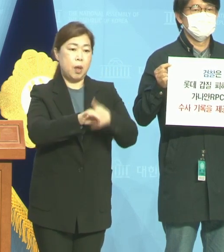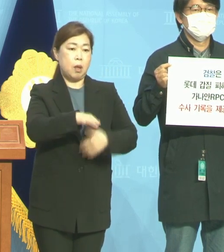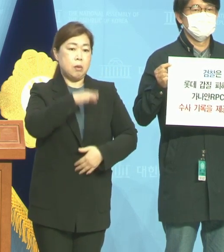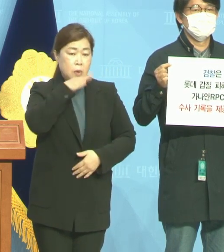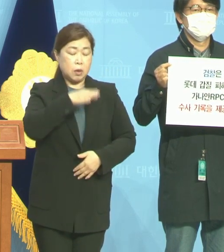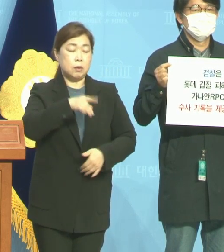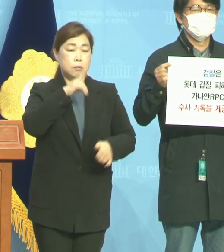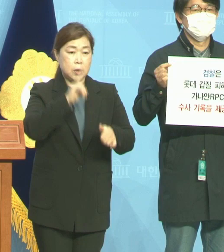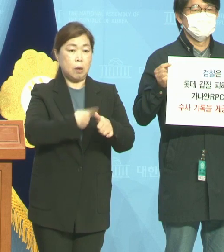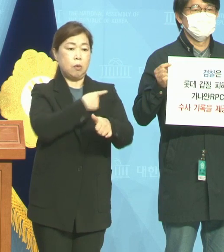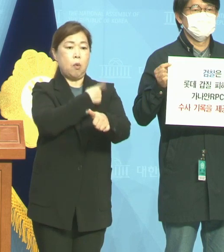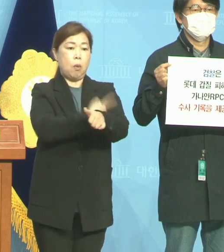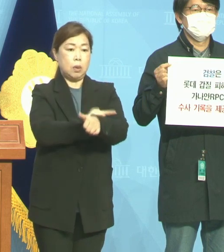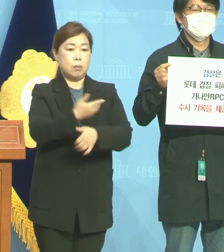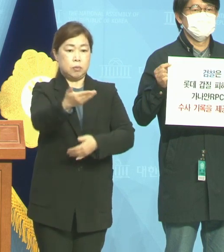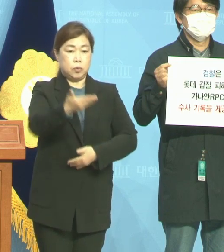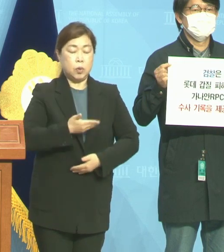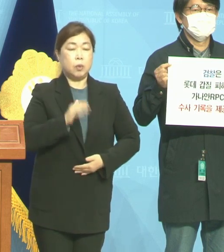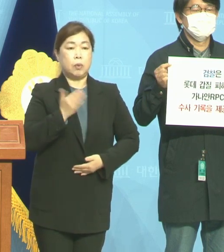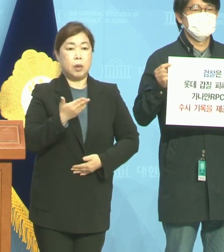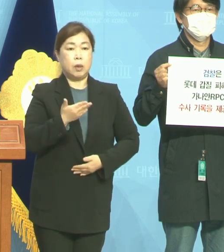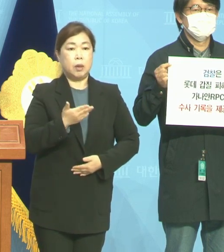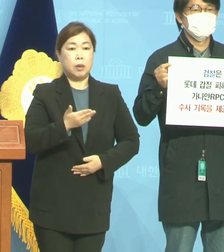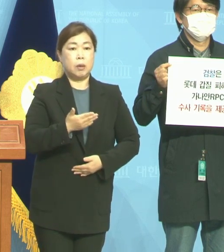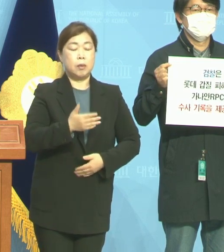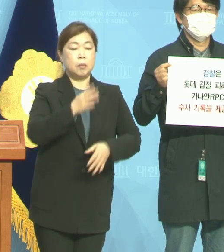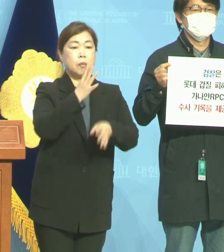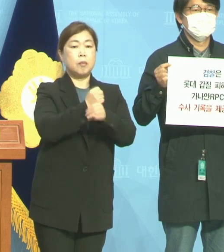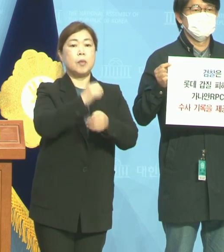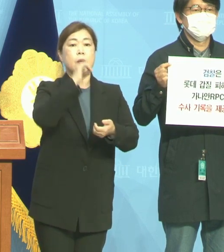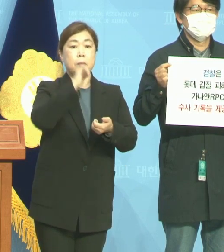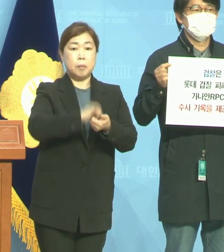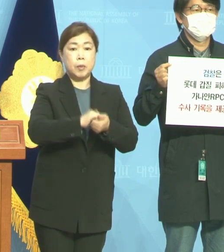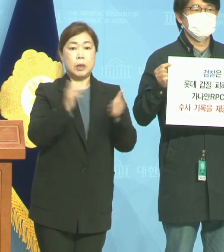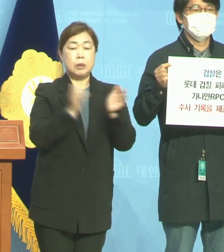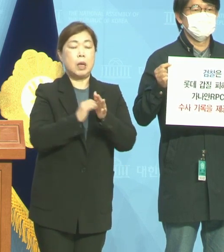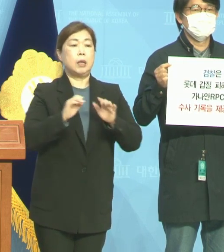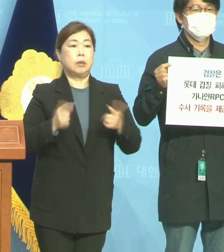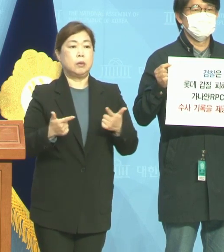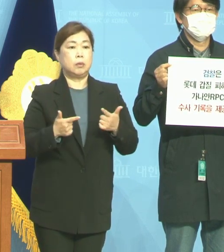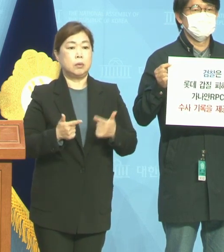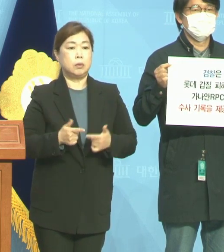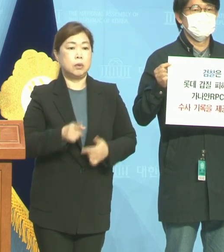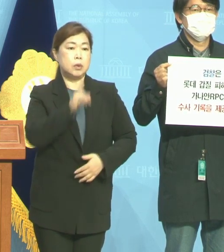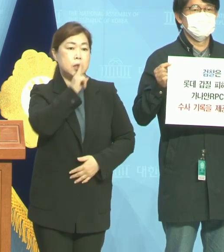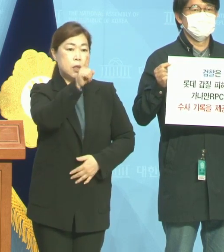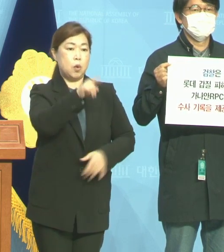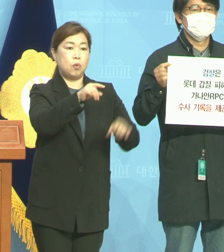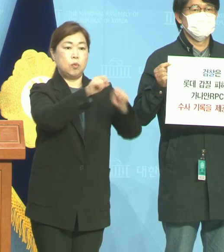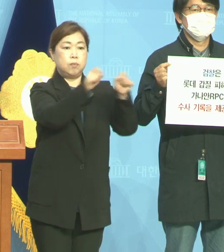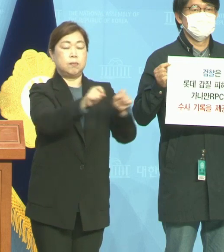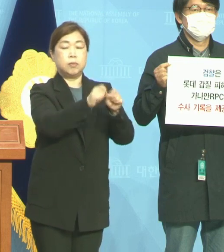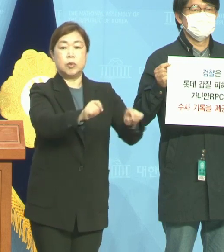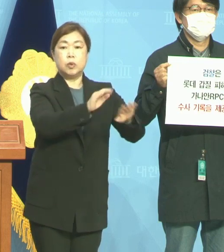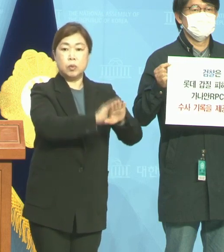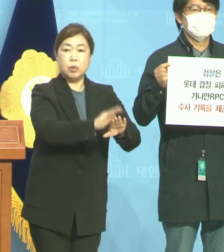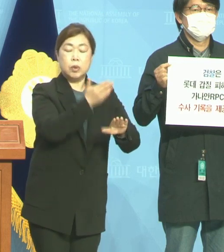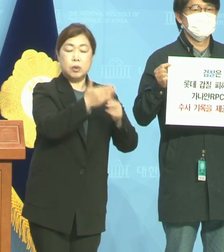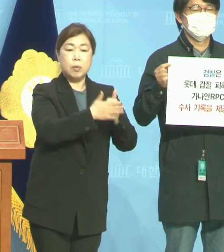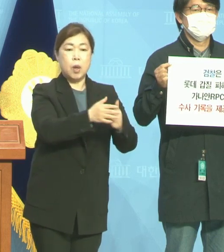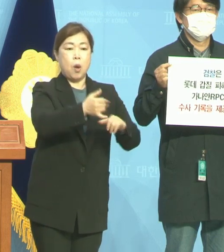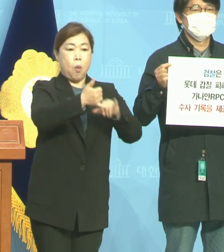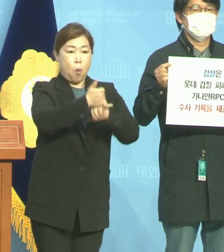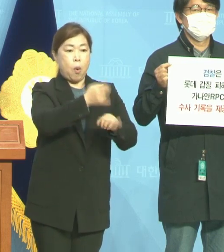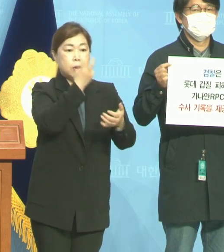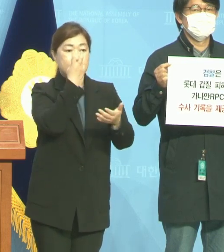되는 자료입니다 공소시효가 끝난 것도 아닙니다 기소 중지된 사건이기 때문에 반드시 자료가 있어야